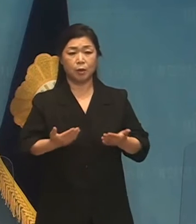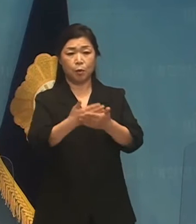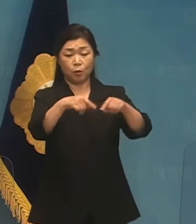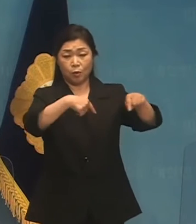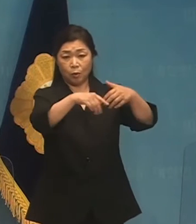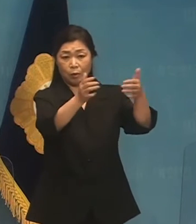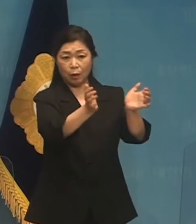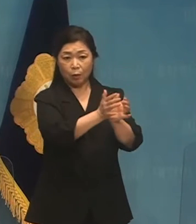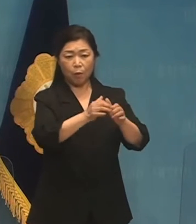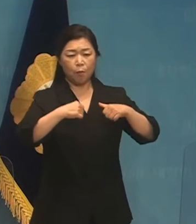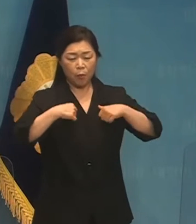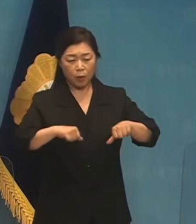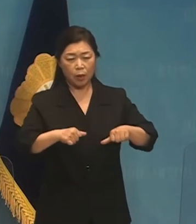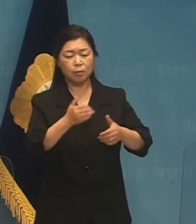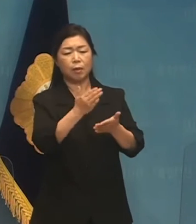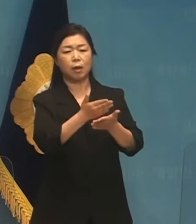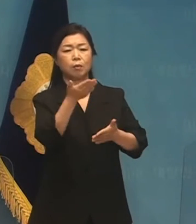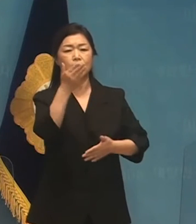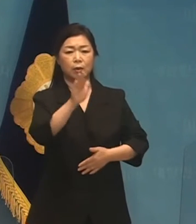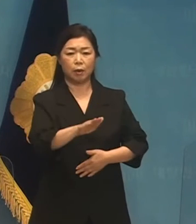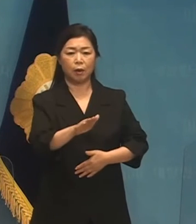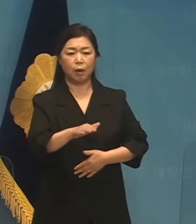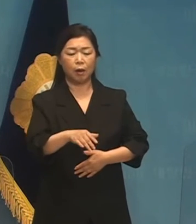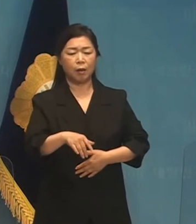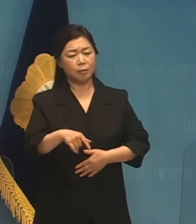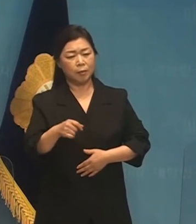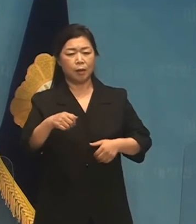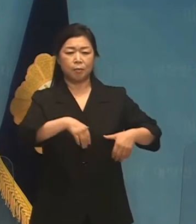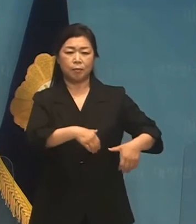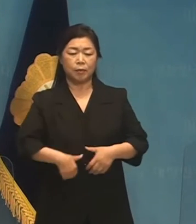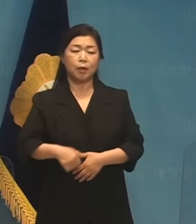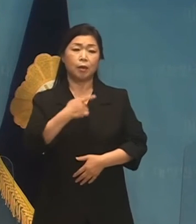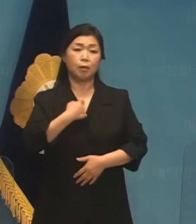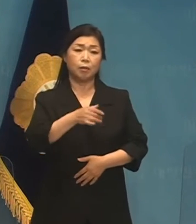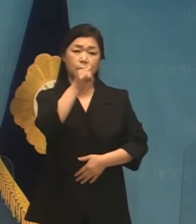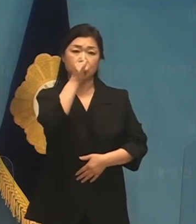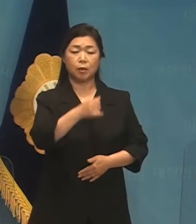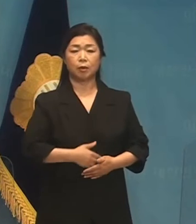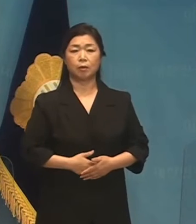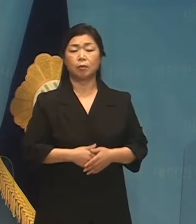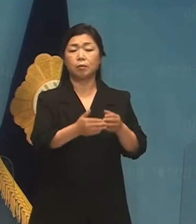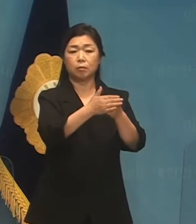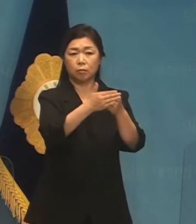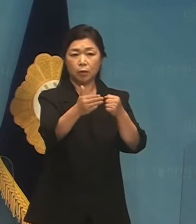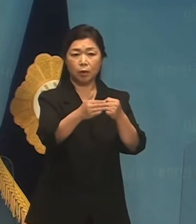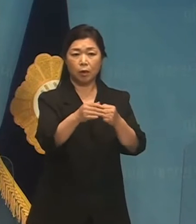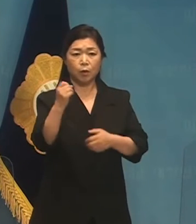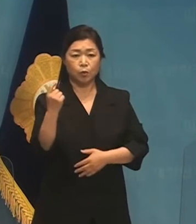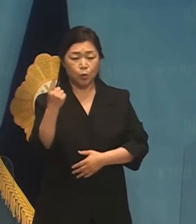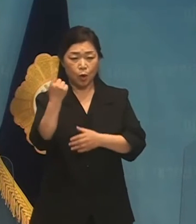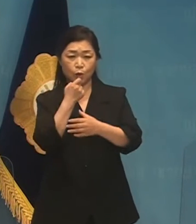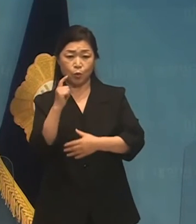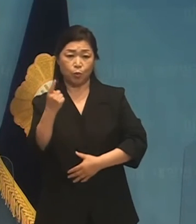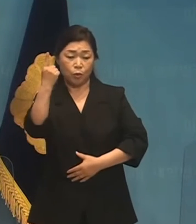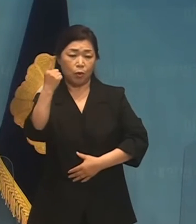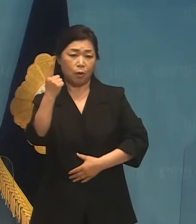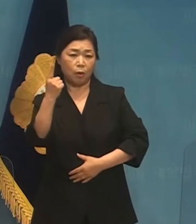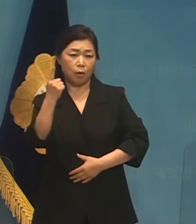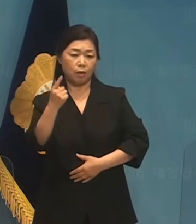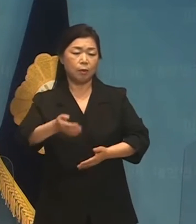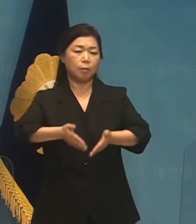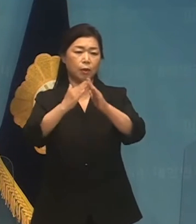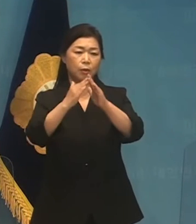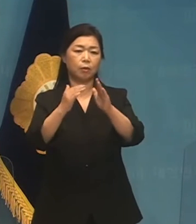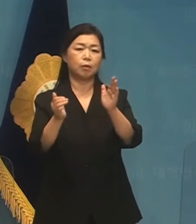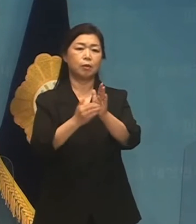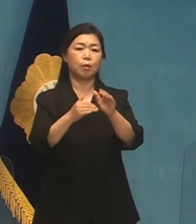진보정당으로서 포기하지 않았어야 할 원칙 앞에서도 흔들린 적이 있습니다. 그래서 촛불로 탄생한 문재인